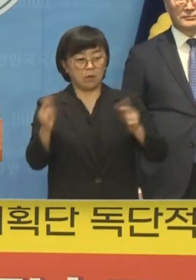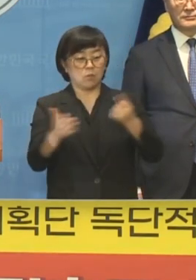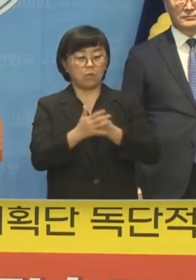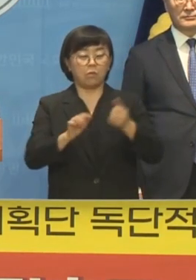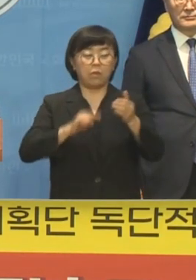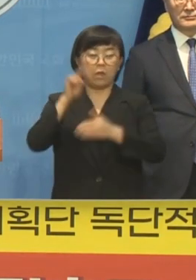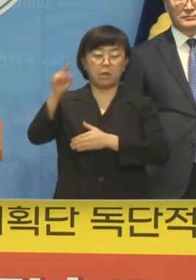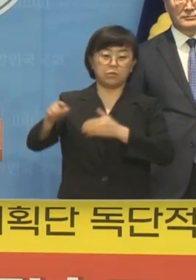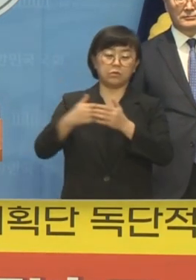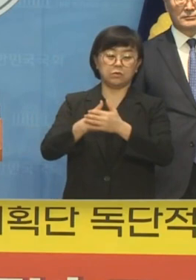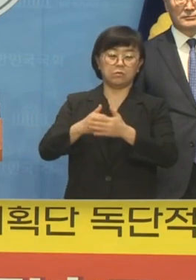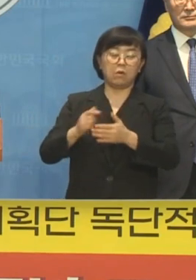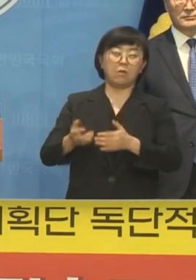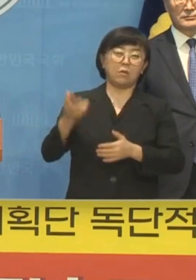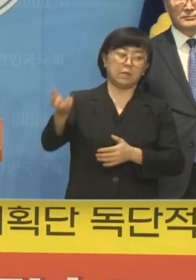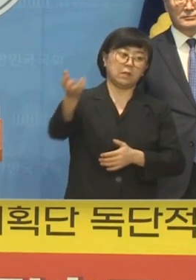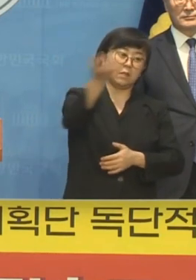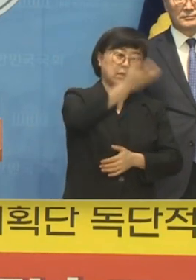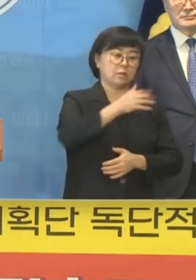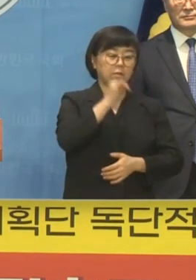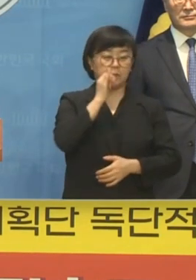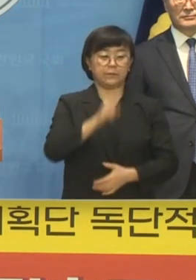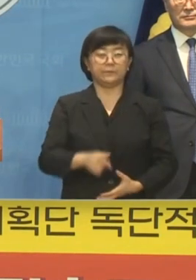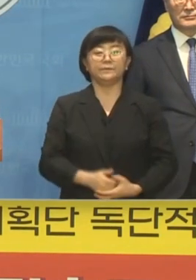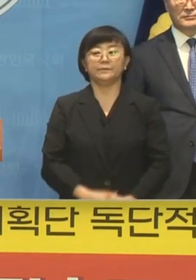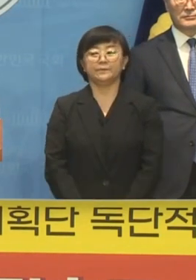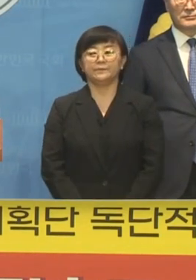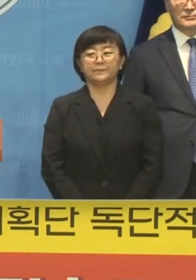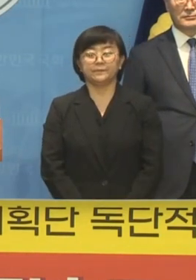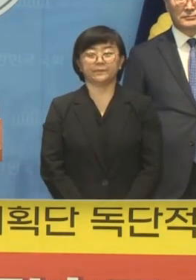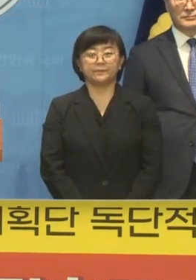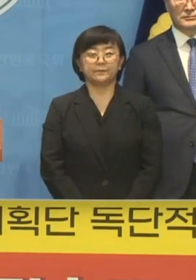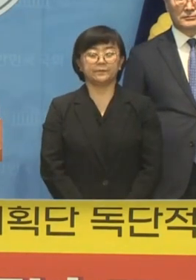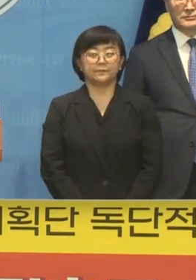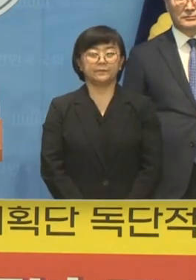외부 일정만 소화하고 있다는 전언입니다.